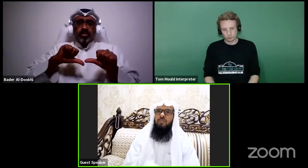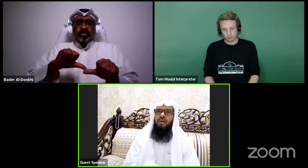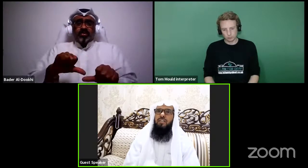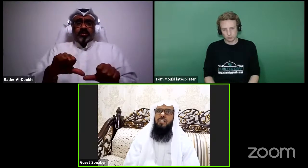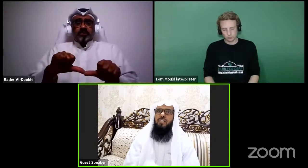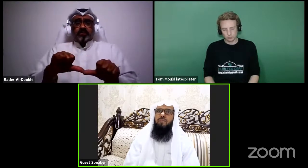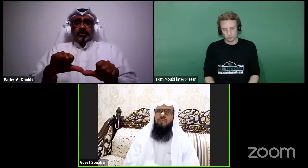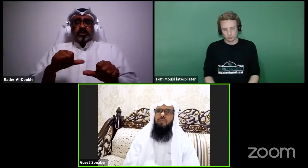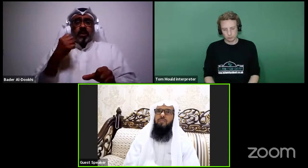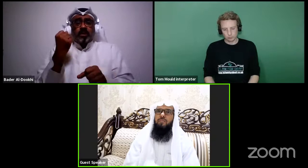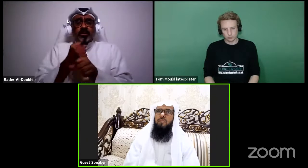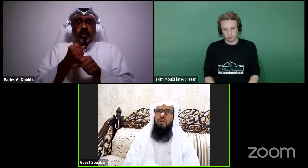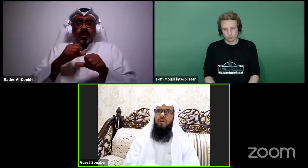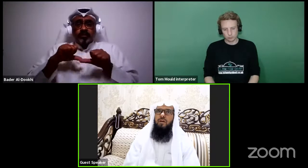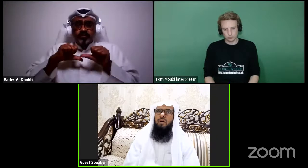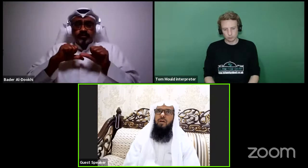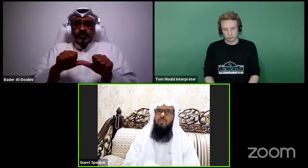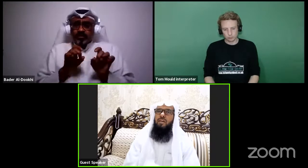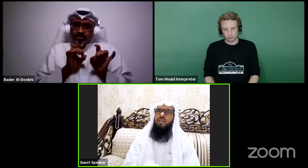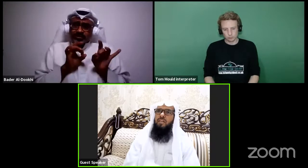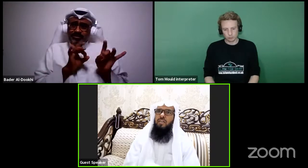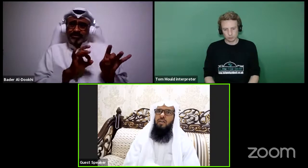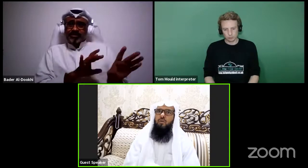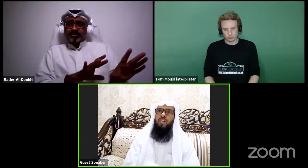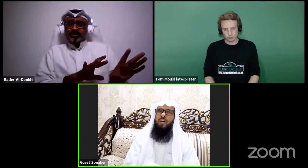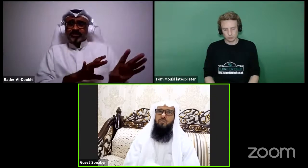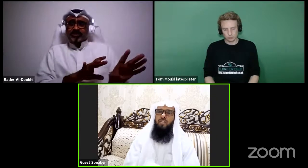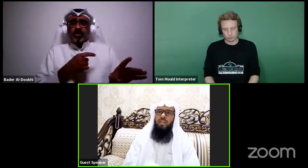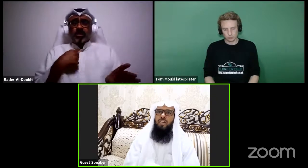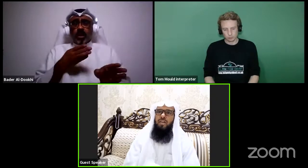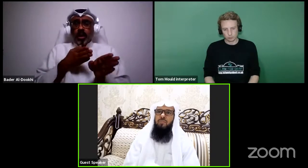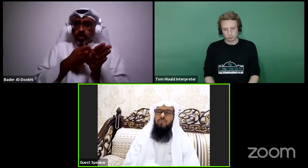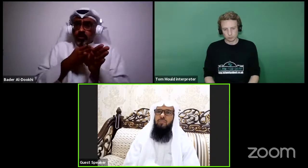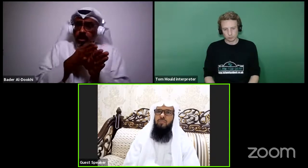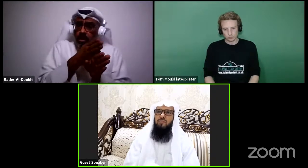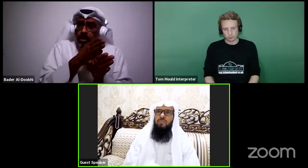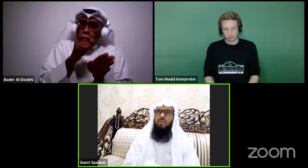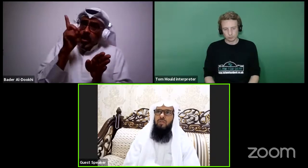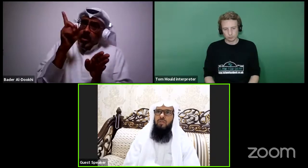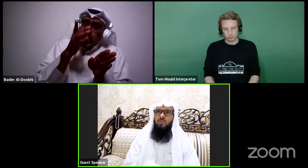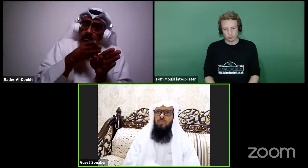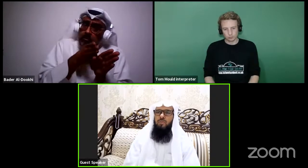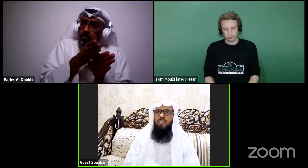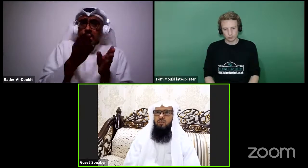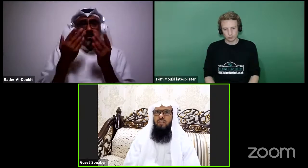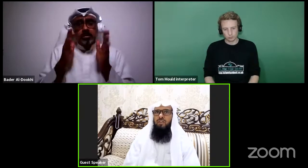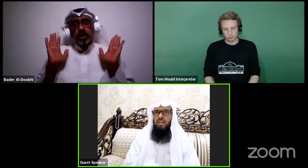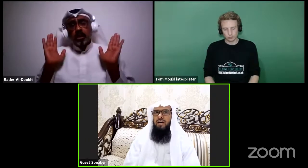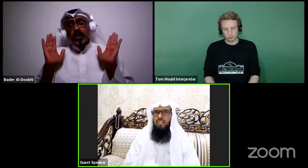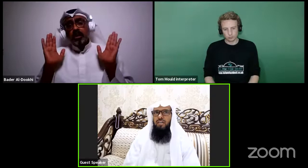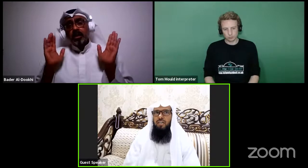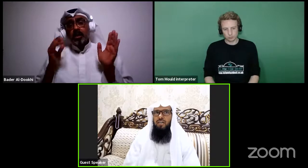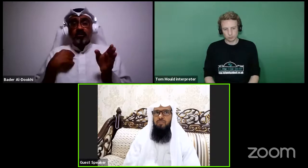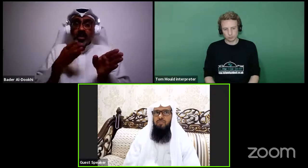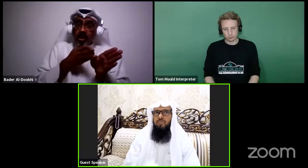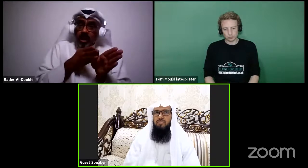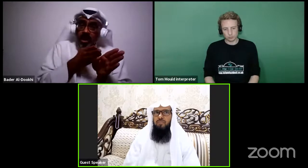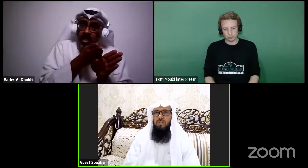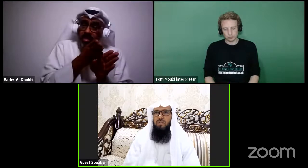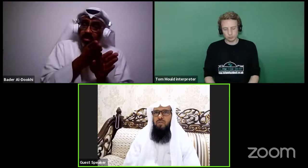سيئات أعمالنا. من يهده الله فلا مضل له، ومن يضلل فلا هادي